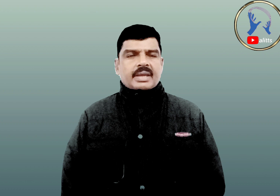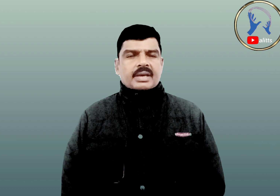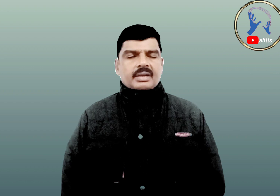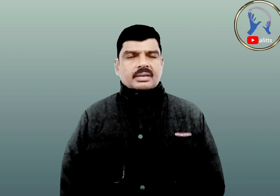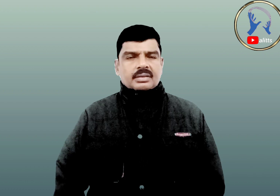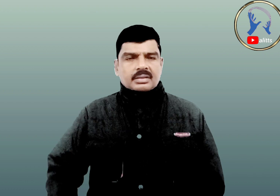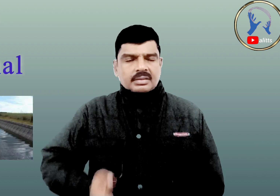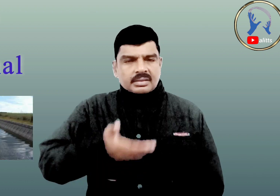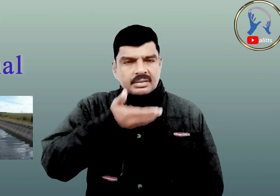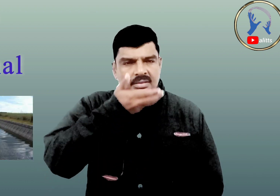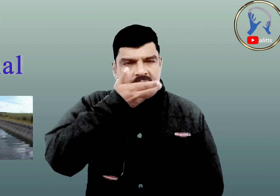नहर।